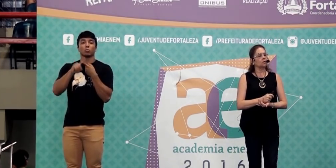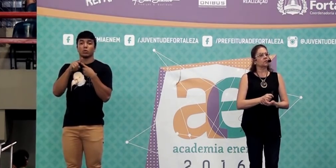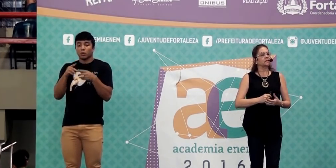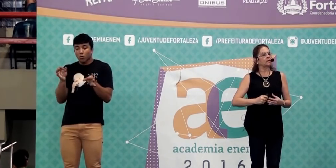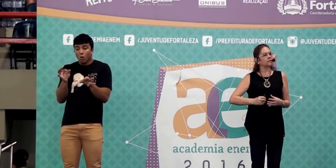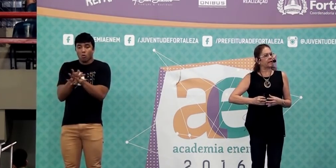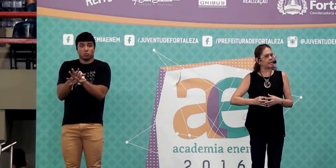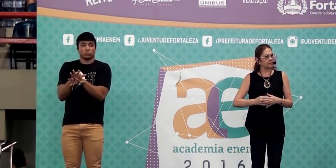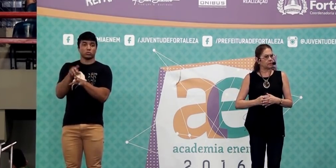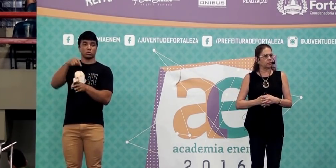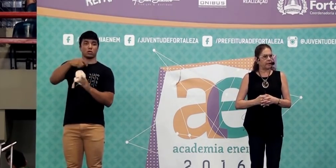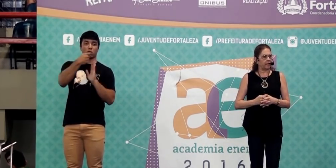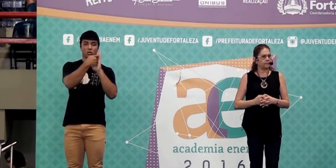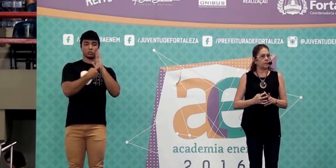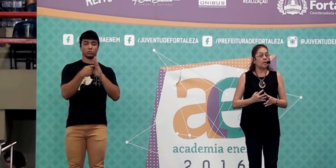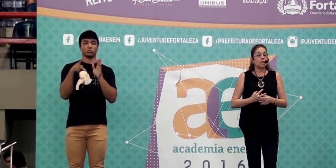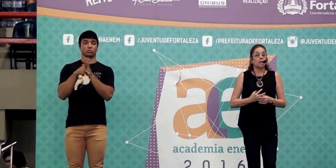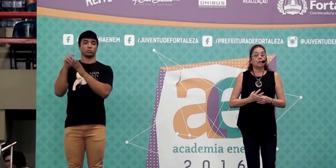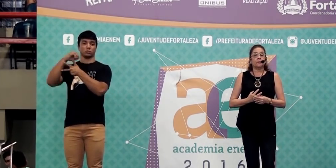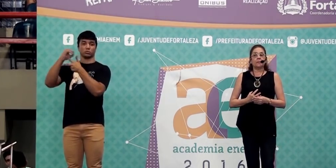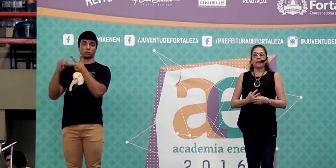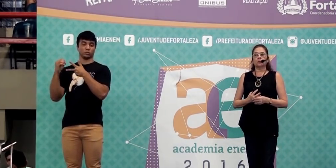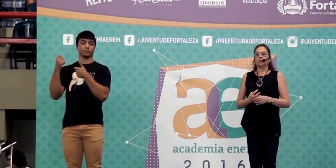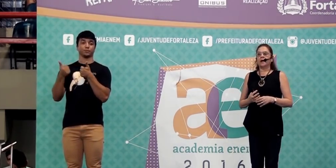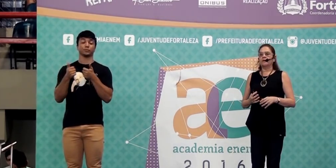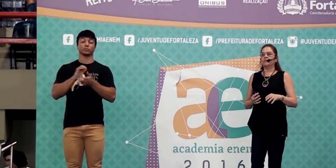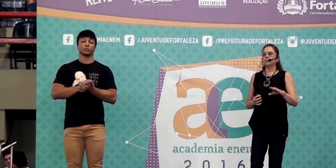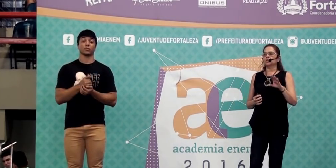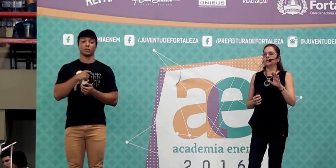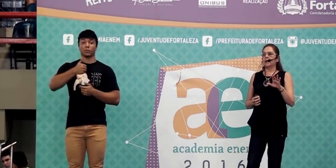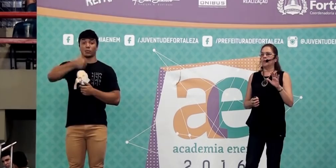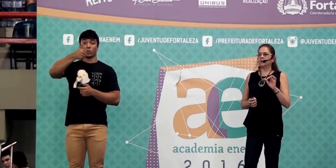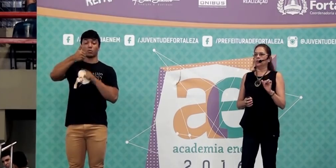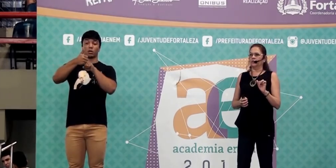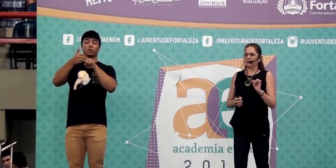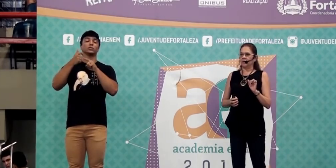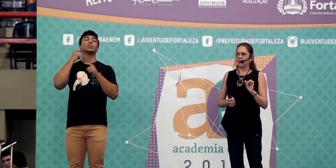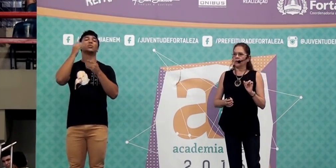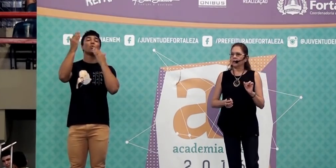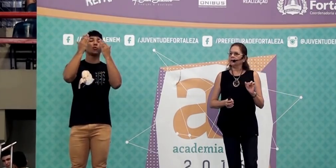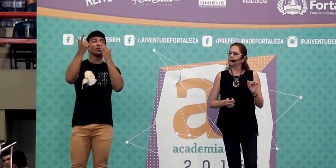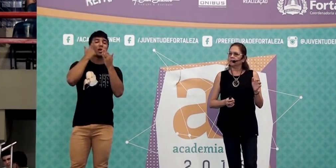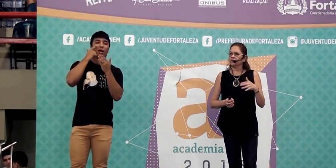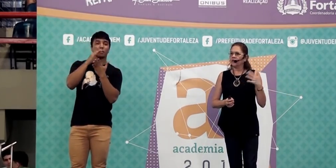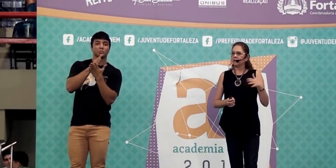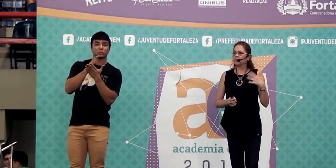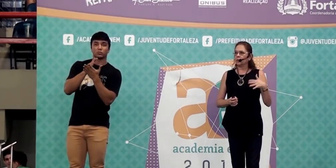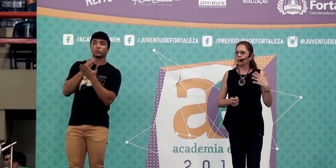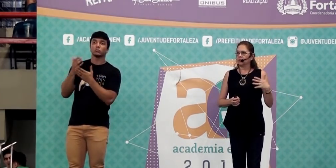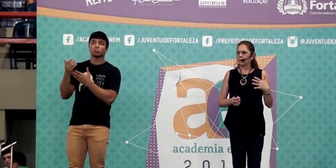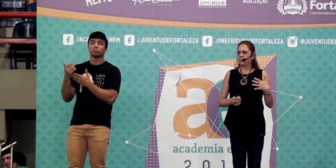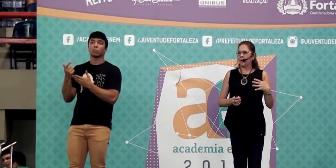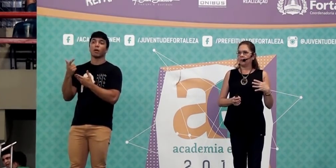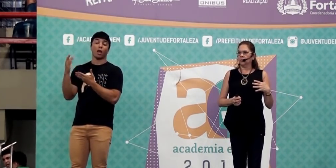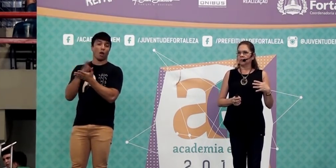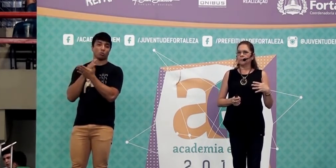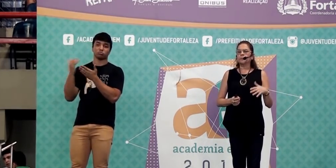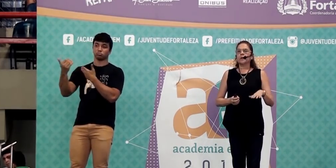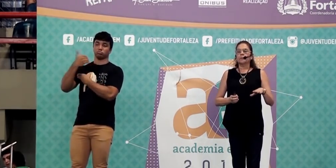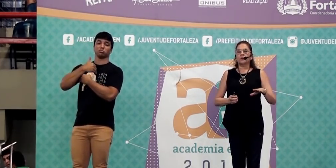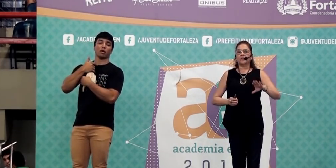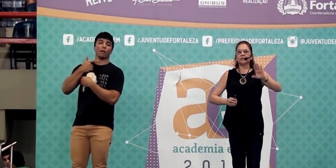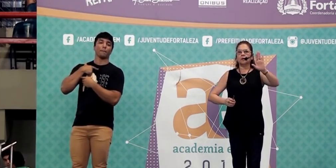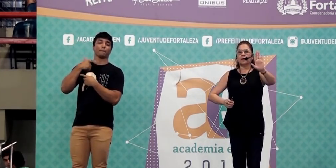a conclusão da redação do Enem. Em primeiro lugar, vamos tirar uma dúvida que alguém, vez por outra, me